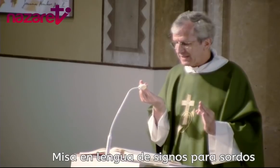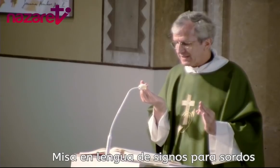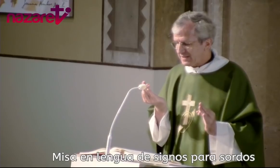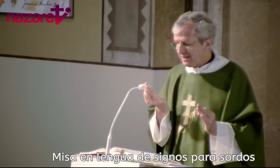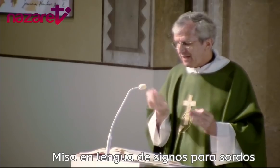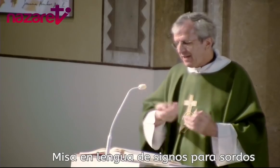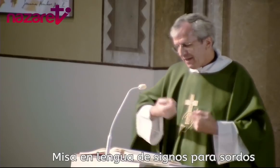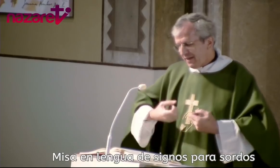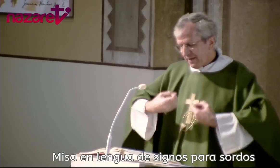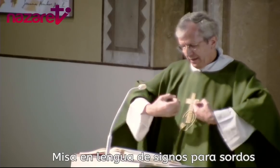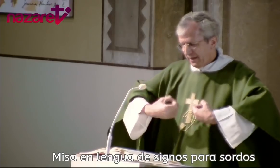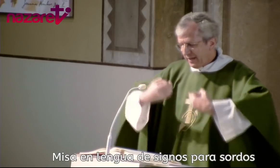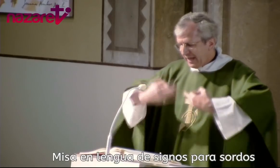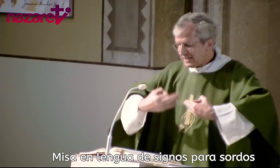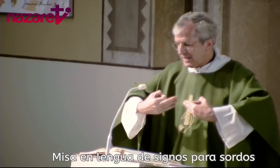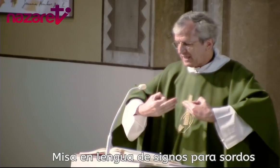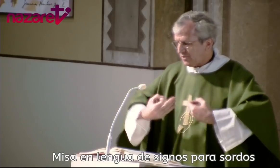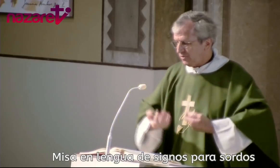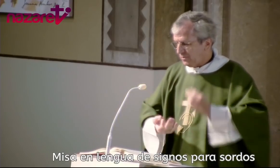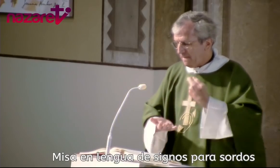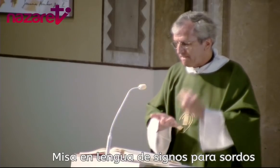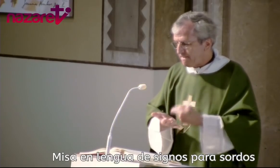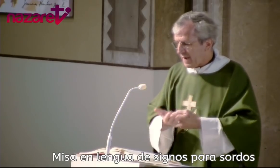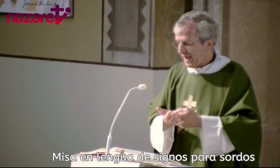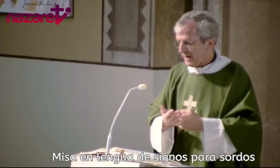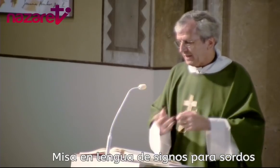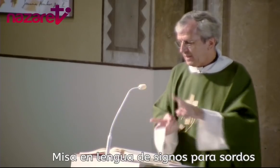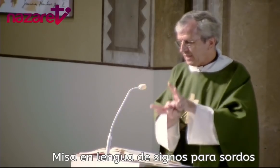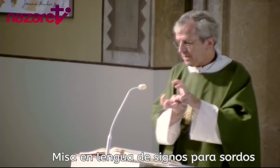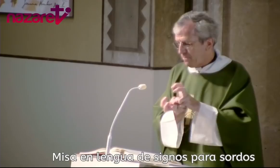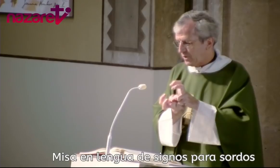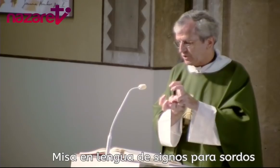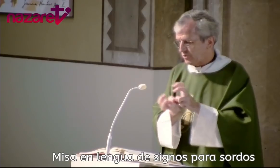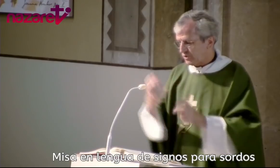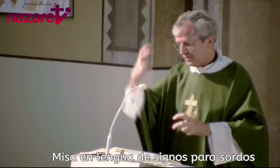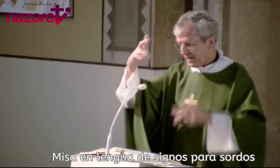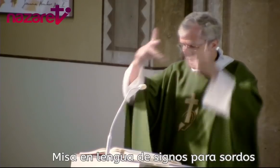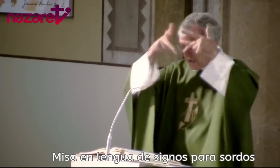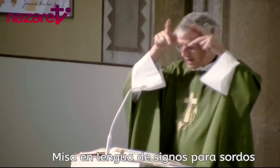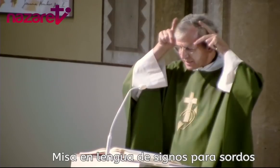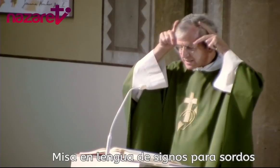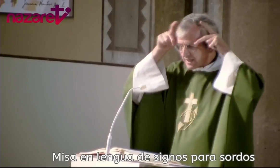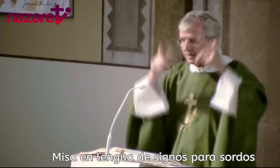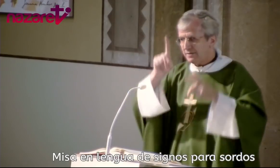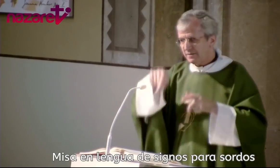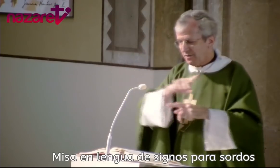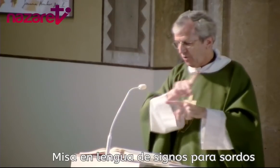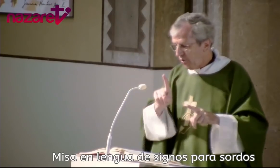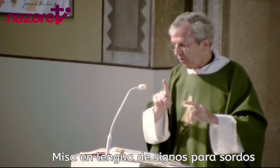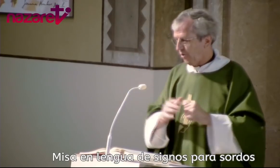opinas? ¿Es lícito pagar impuestos al César o no?